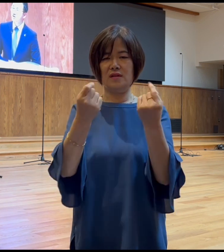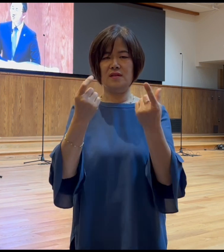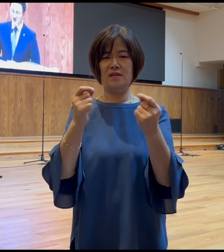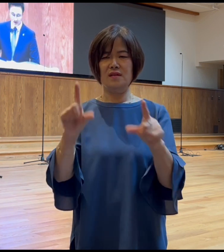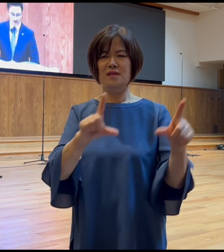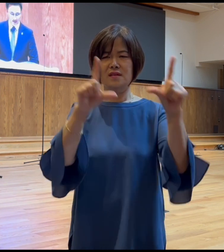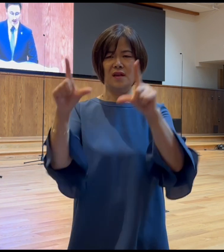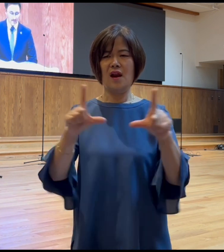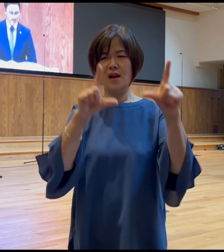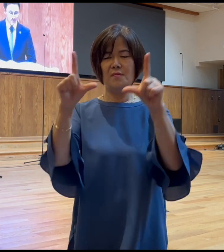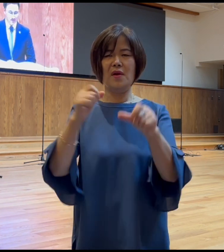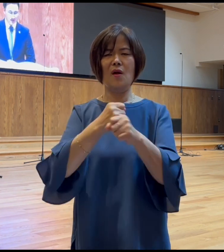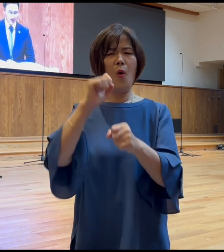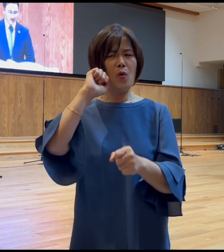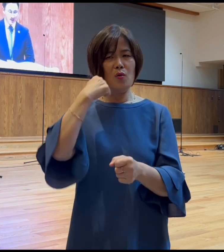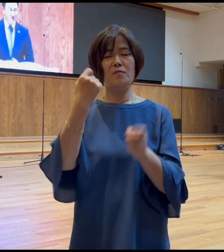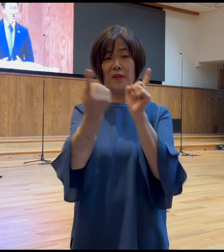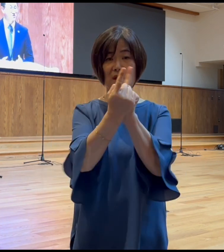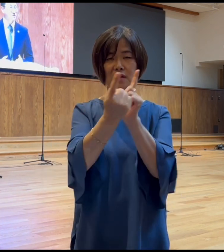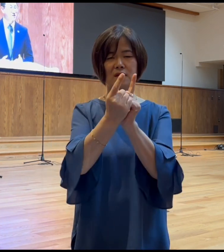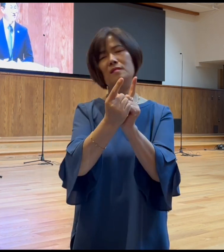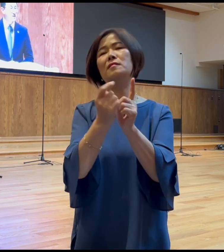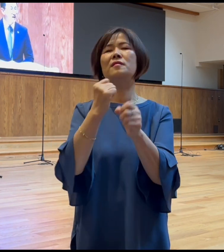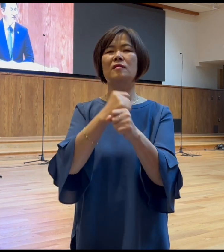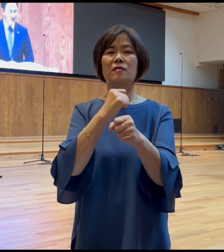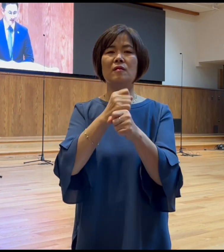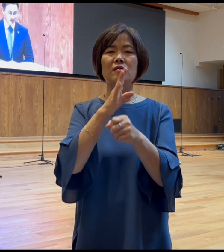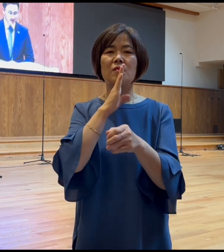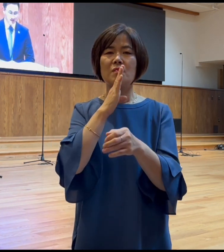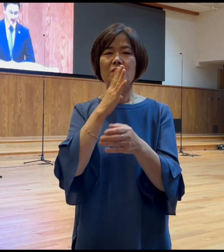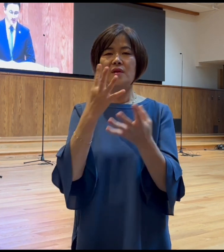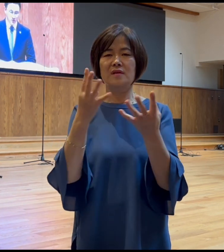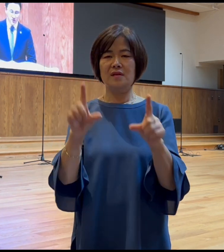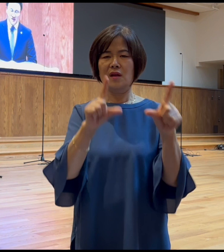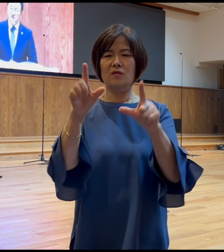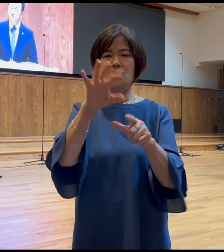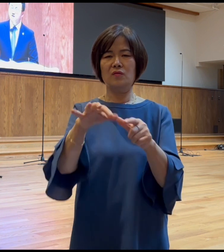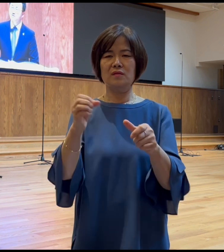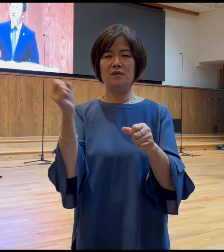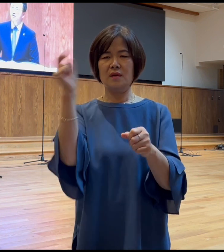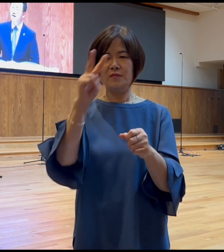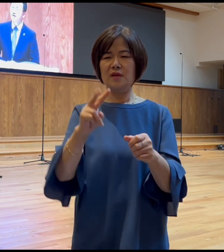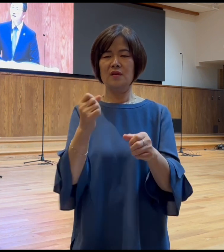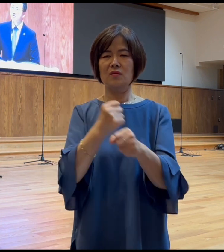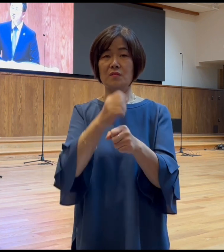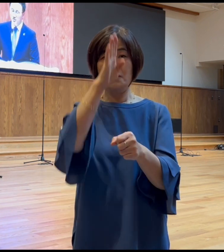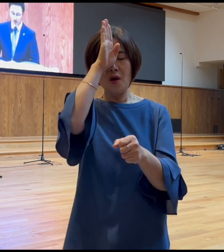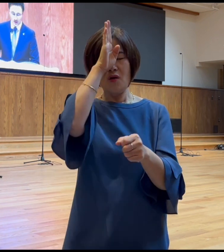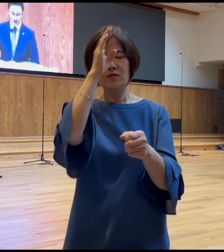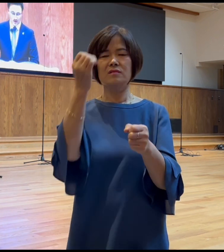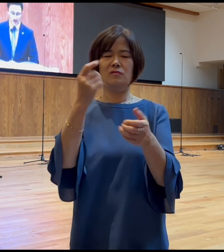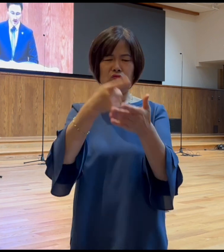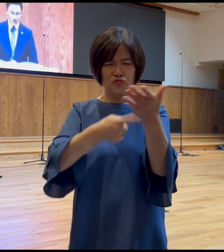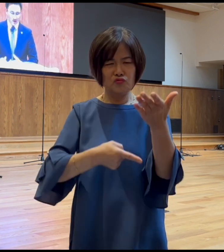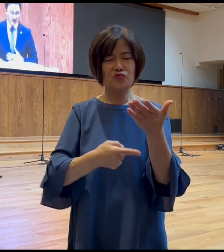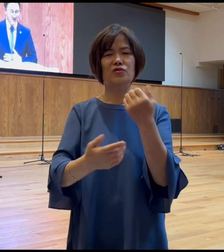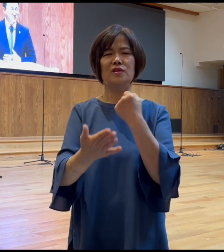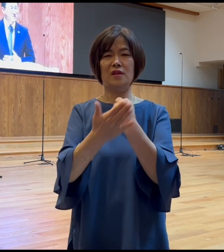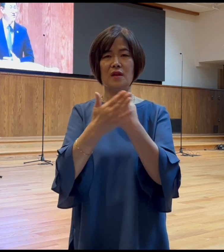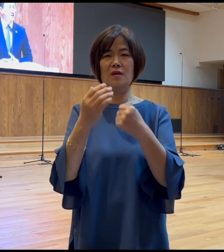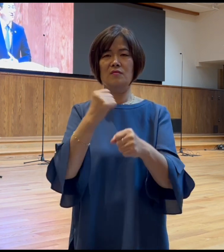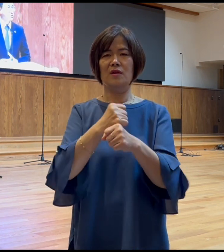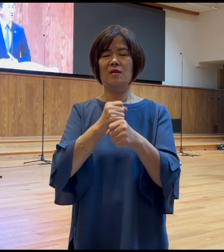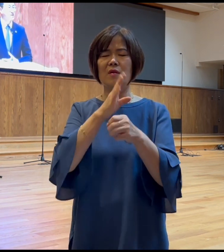겪는 소리도 듣습니다. 삶의 터전을 잃은 이야기, 불쑥 찾아온 질병과 수술로 인해서 놀란